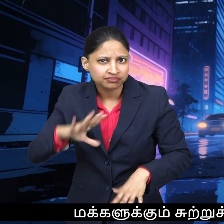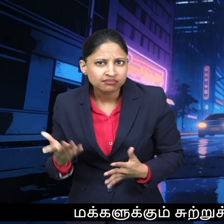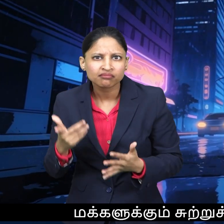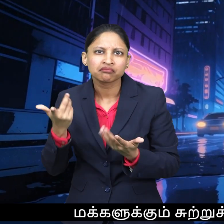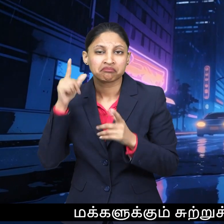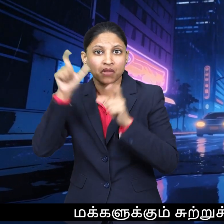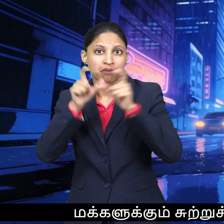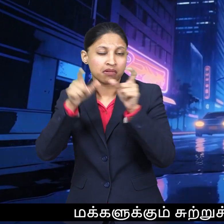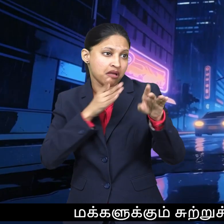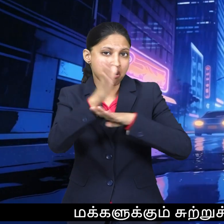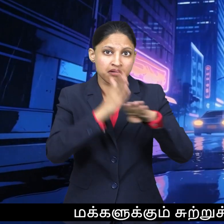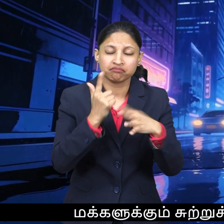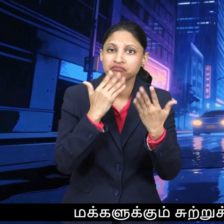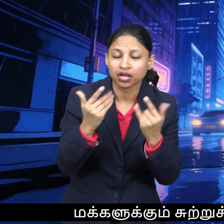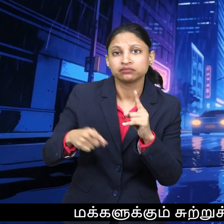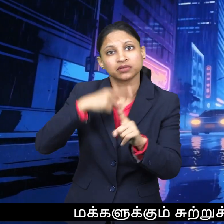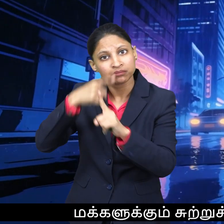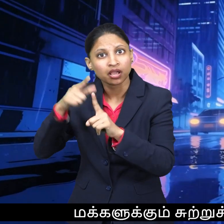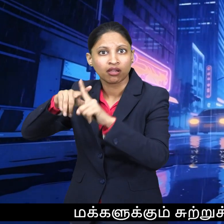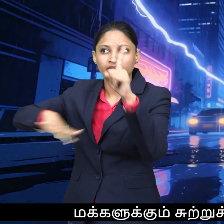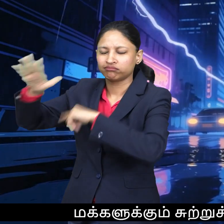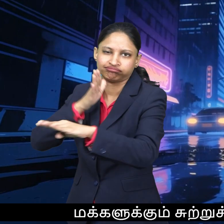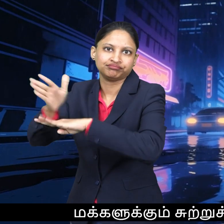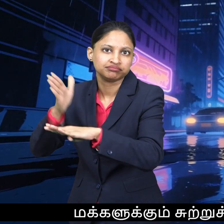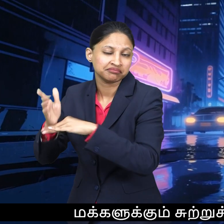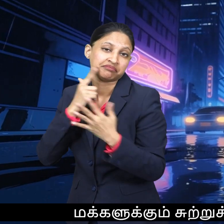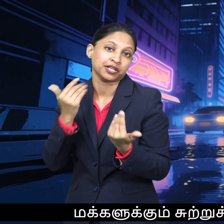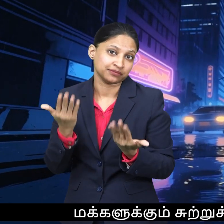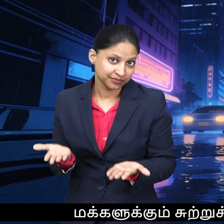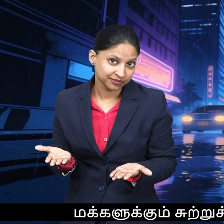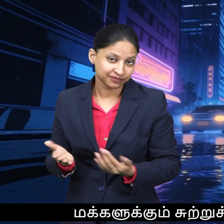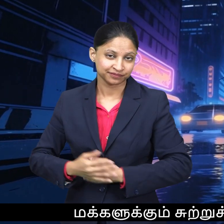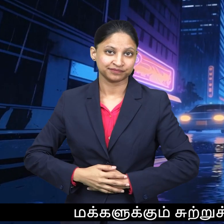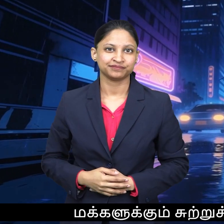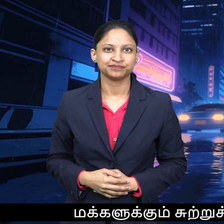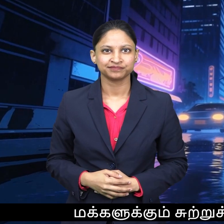போன்றவை மக்களுக்கும் சுற்றுச்சூழலுக்கும் தீங்கு விளைவிக்கும்.